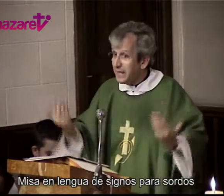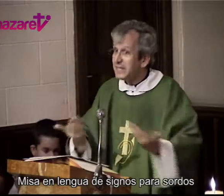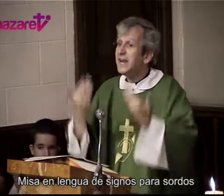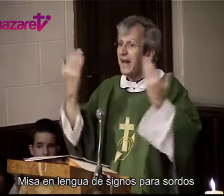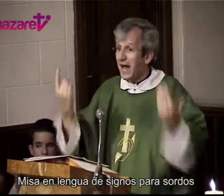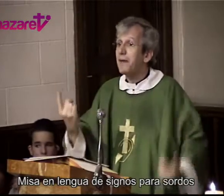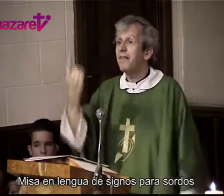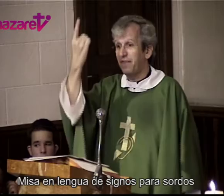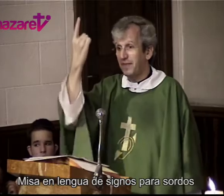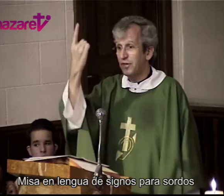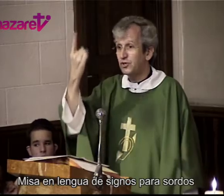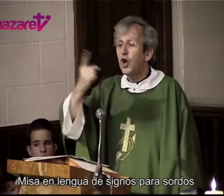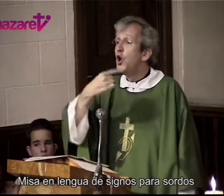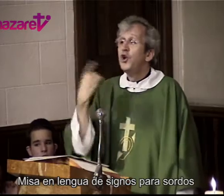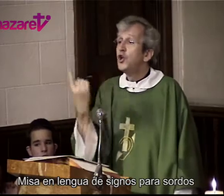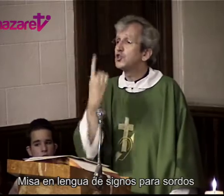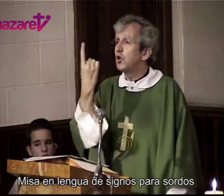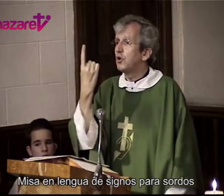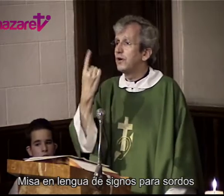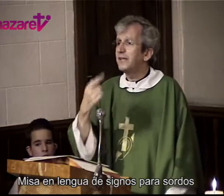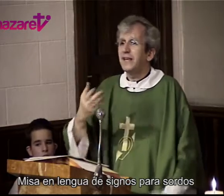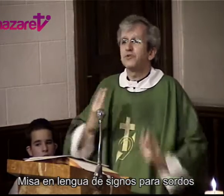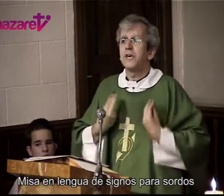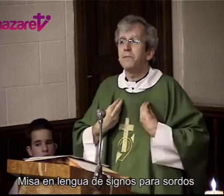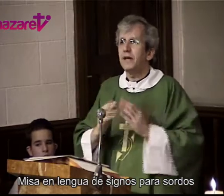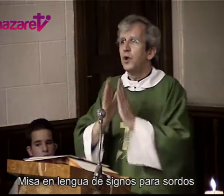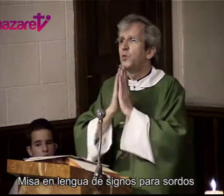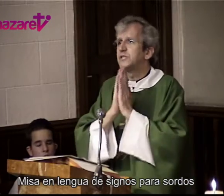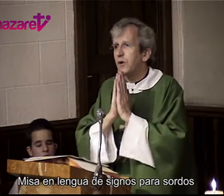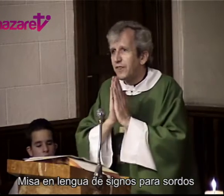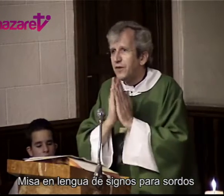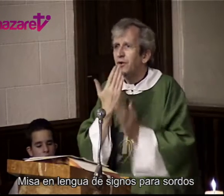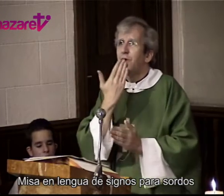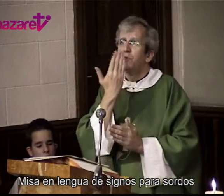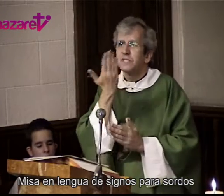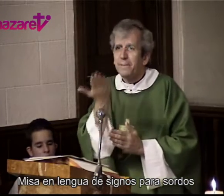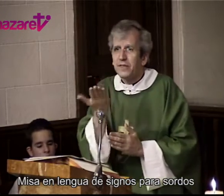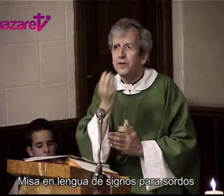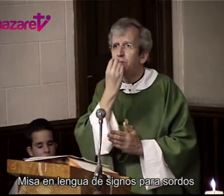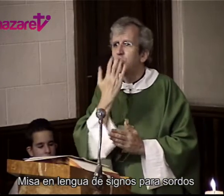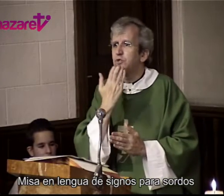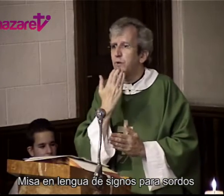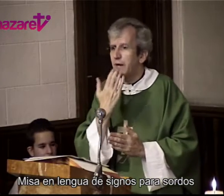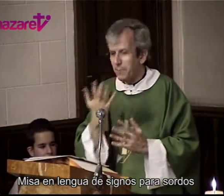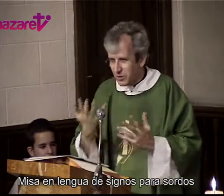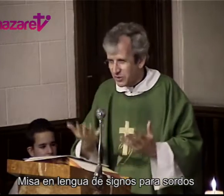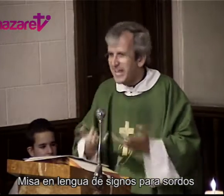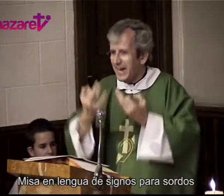ser alabanza de Dios. No solo tenemos que vivir nuestra oración, nuestra petición, nuestro buen ejemplo, sino ser de